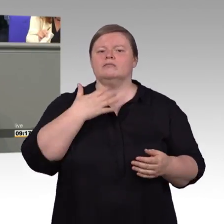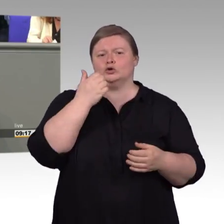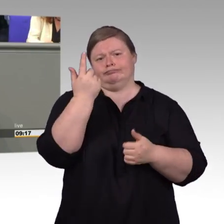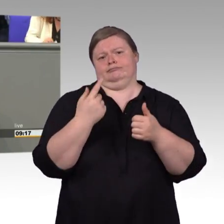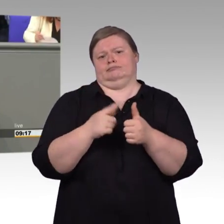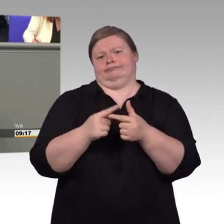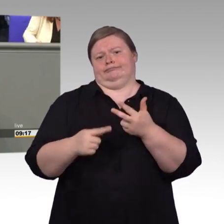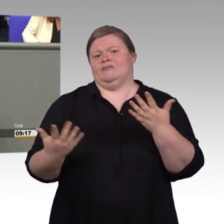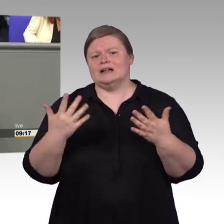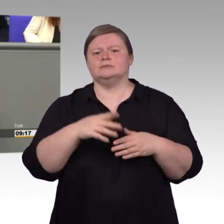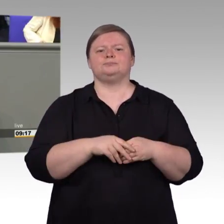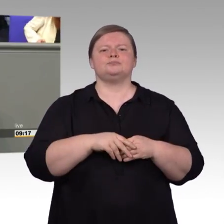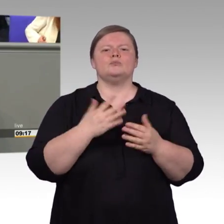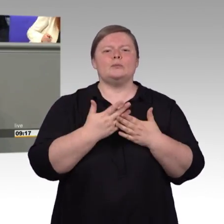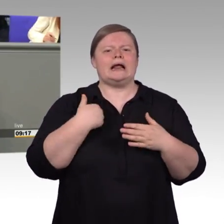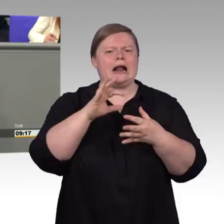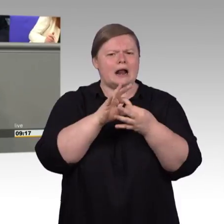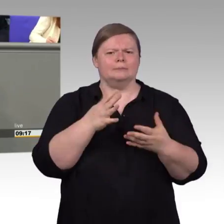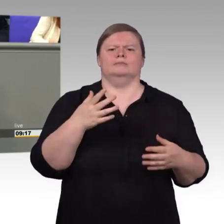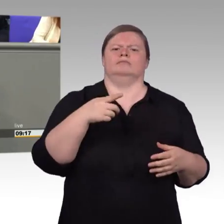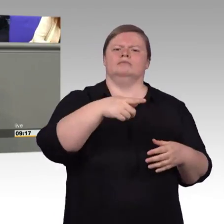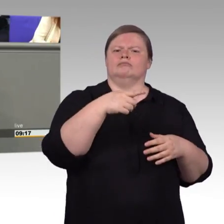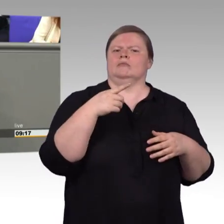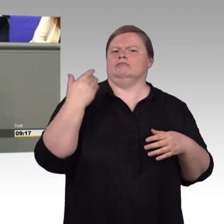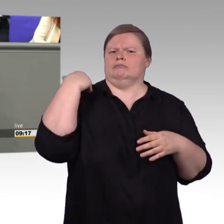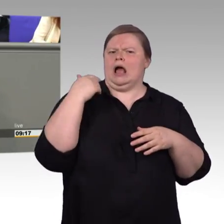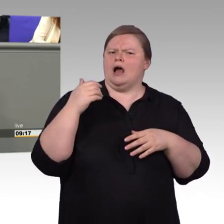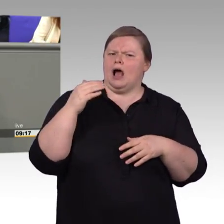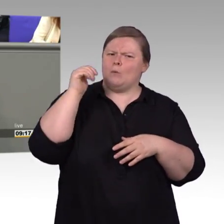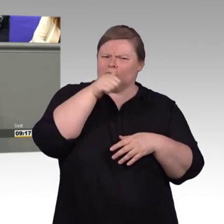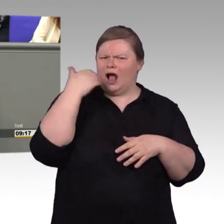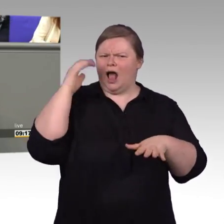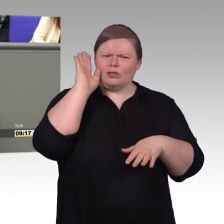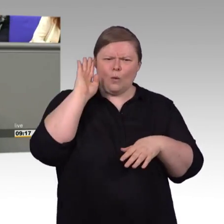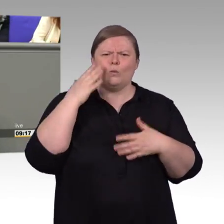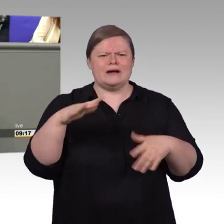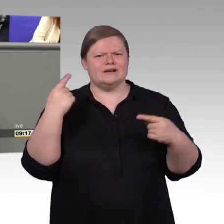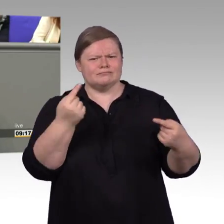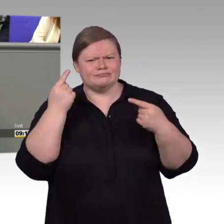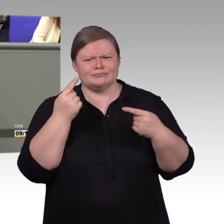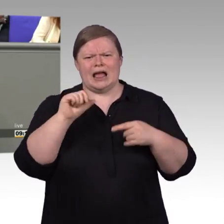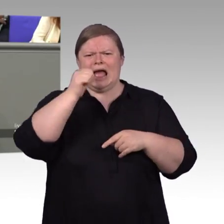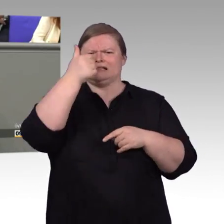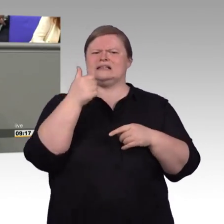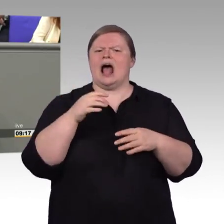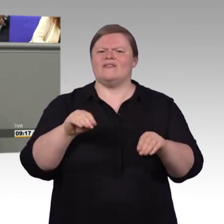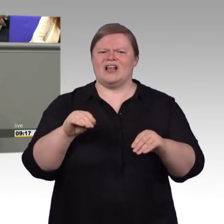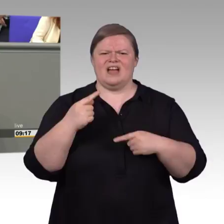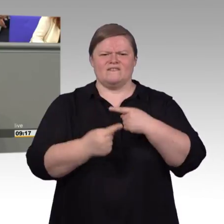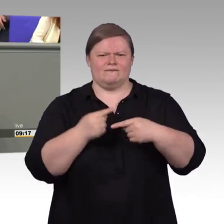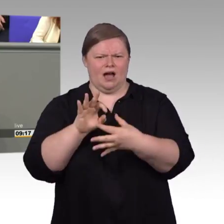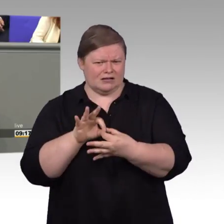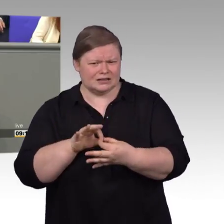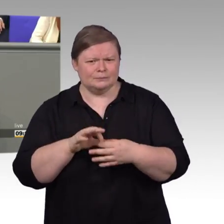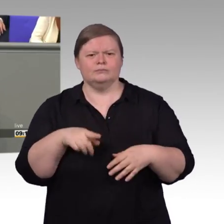Formulierung der Streitsache durch den klagenden Bürger darf nicht zum Ausschluss aus dem Verfahren führen. Es erscheint uns auch